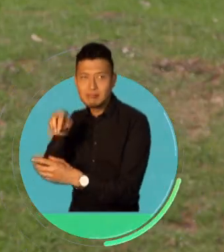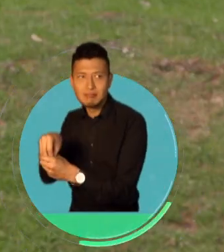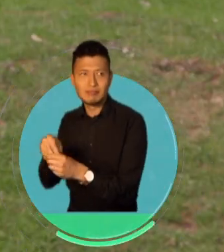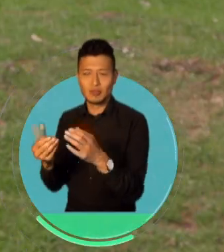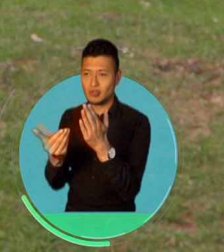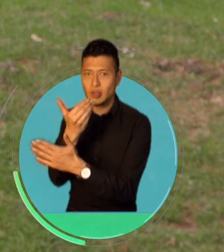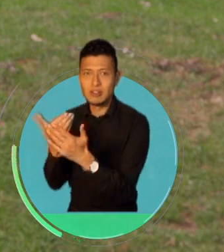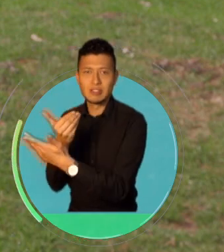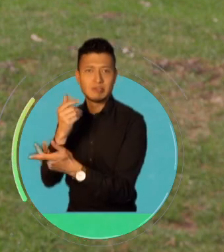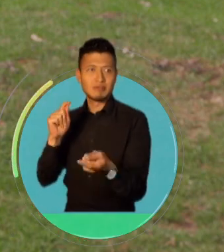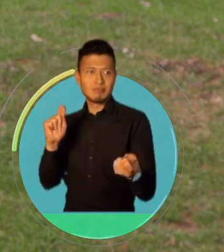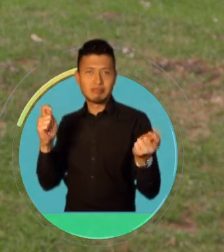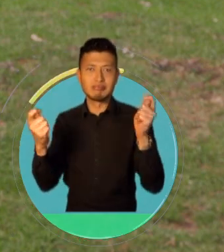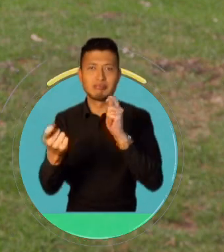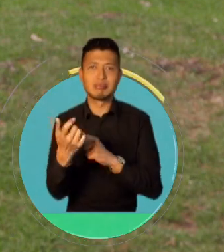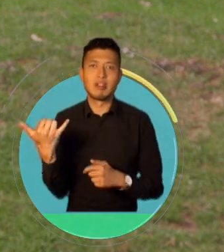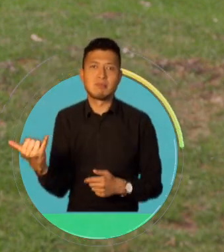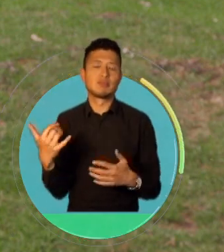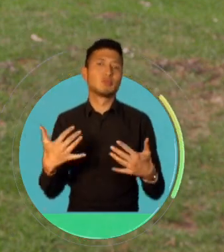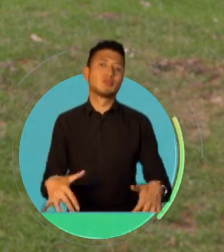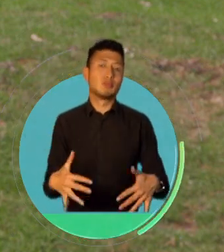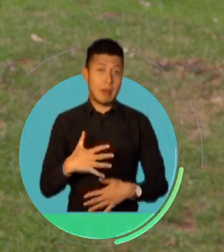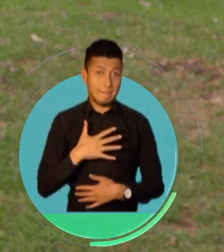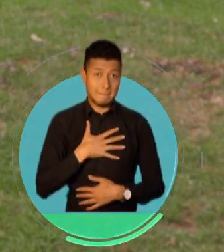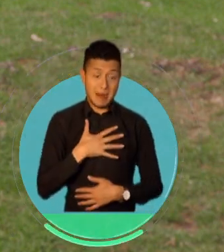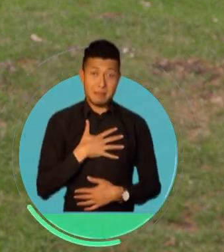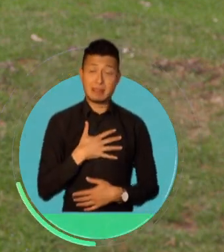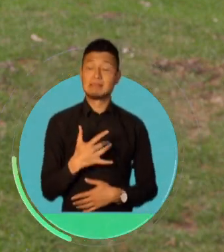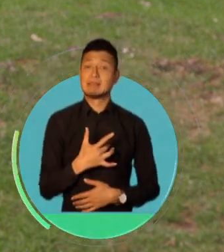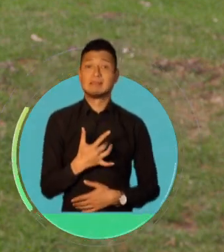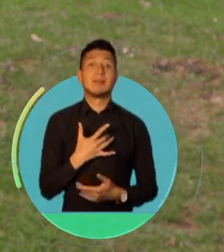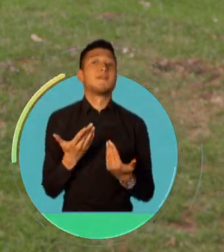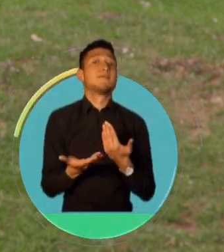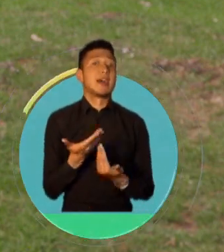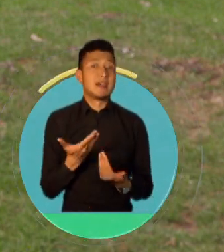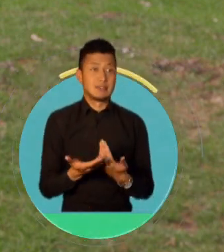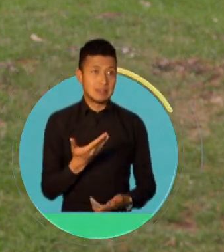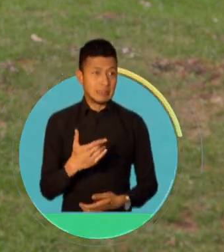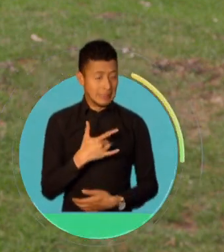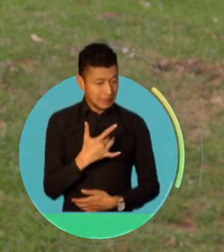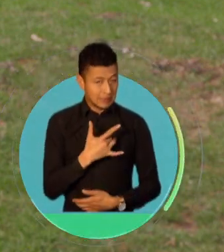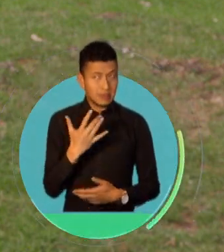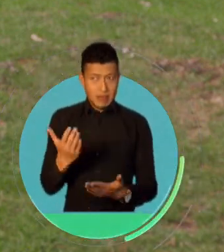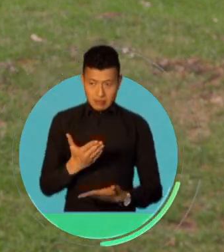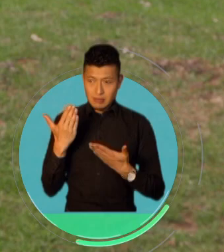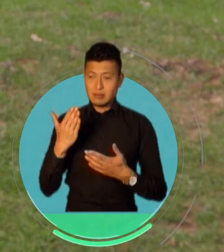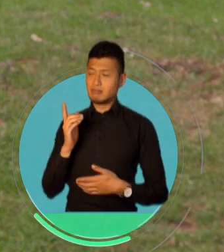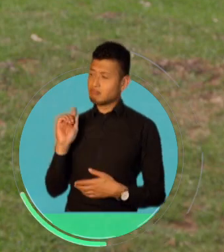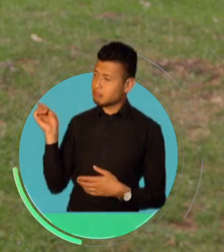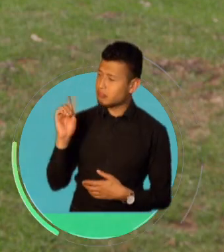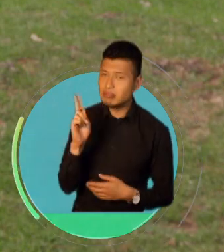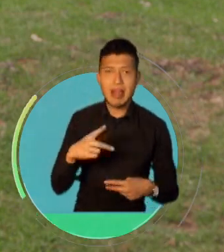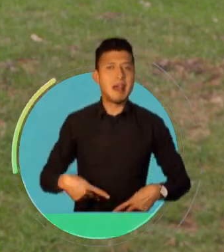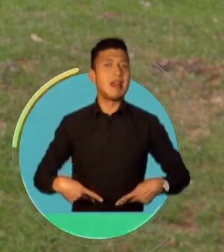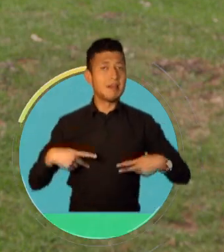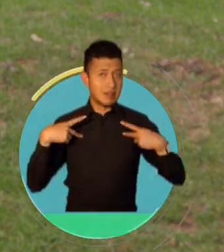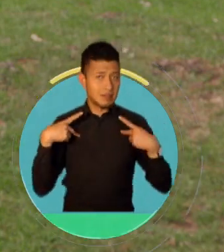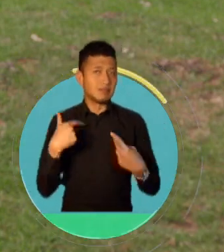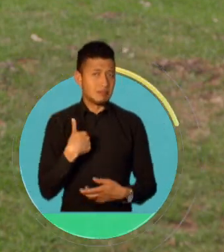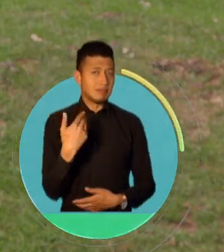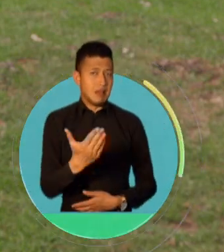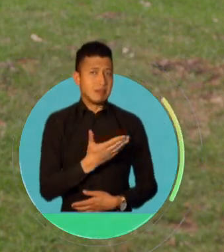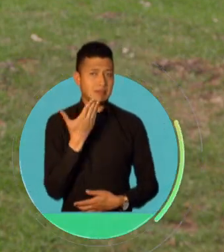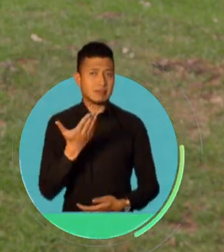que nos escuchemos que nos veamos que nos pillemos y que hagan parte de este parche y que desde music for life del Canal 13 les mandamos un abrazo